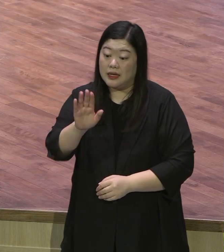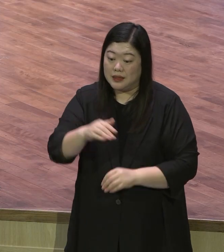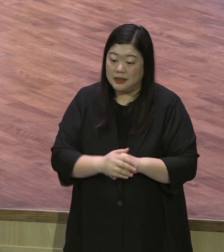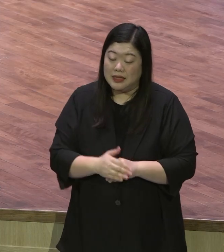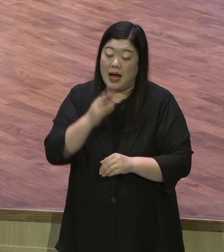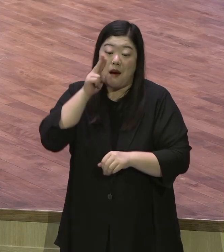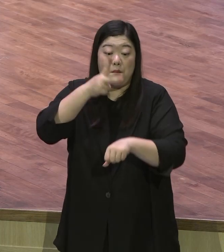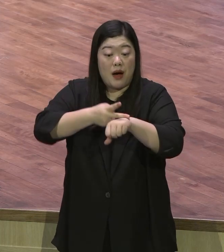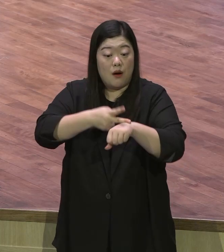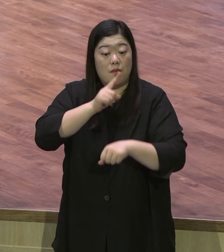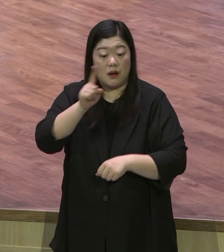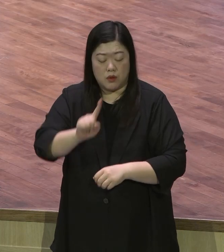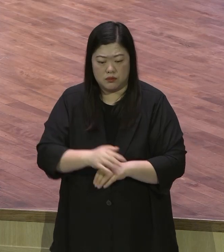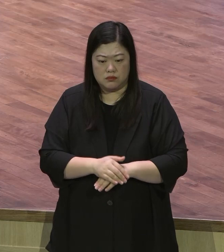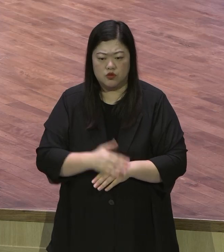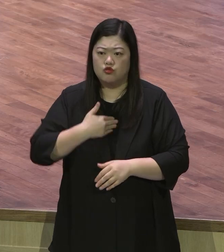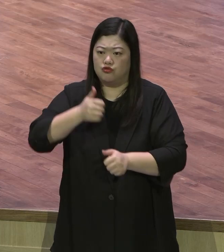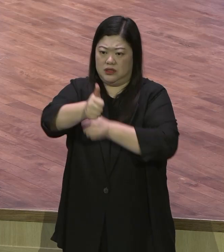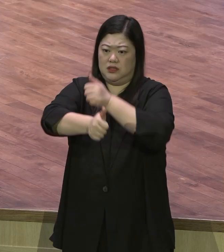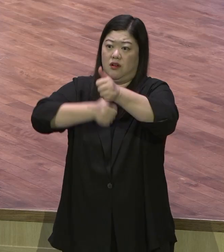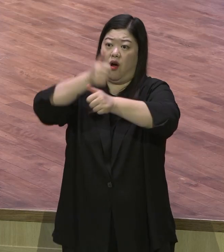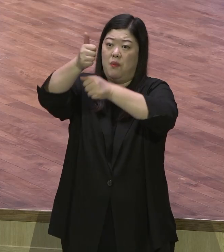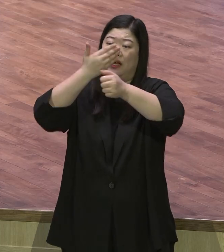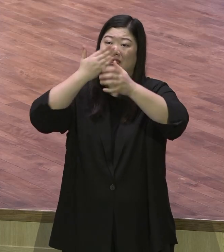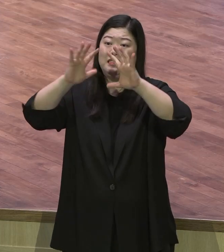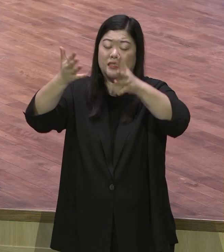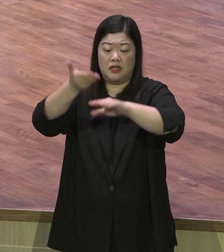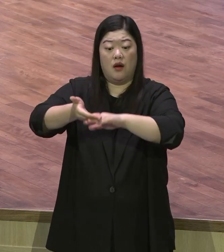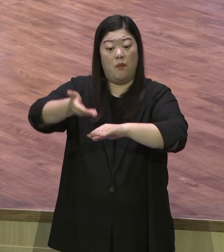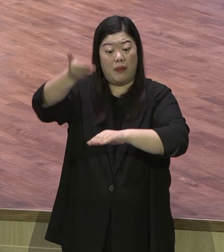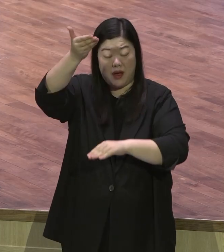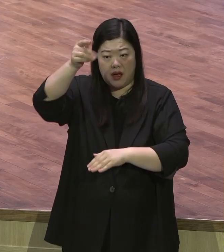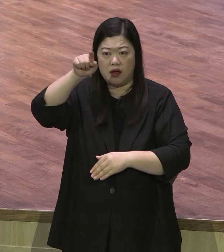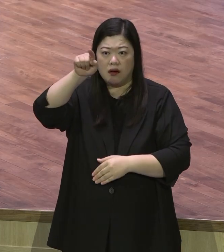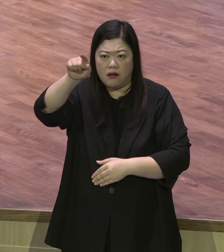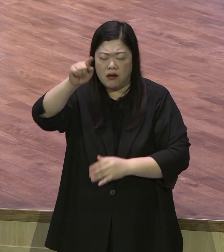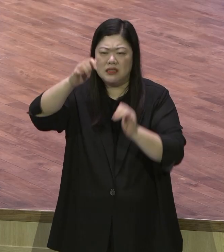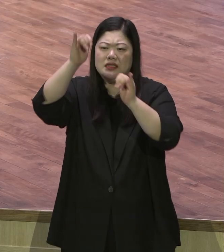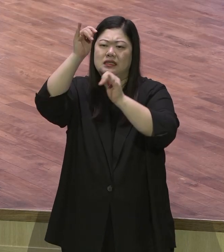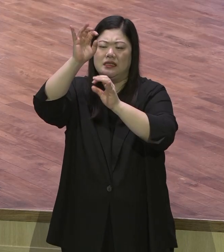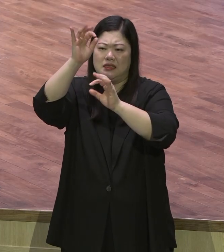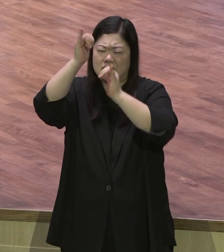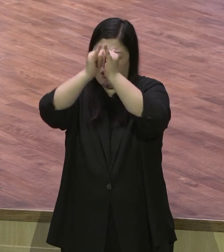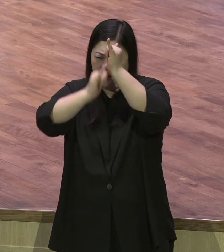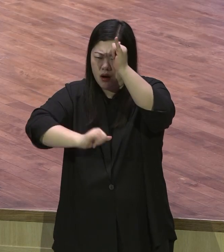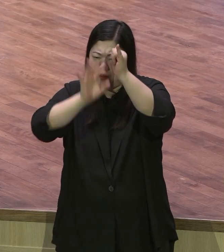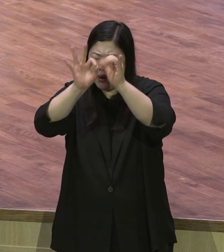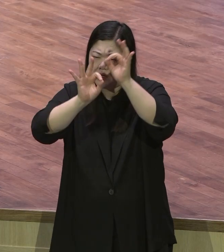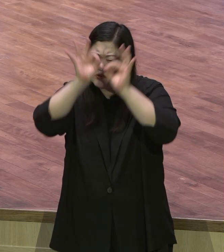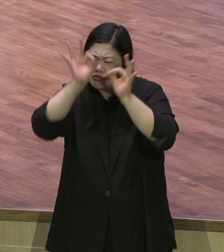이유는 말세를 살아가는 우리를 모여 깨우치게 하기 위함이었다.